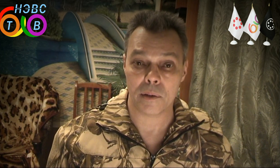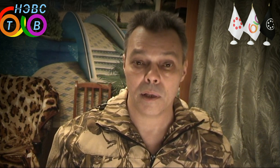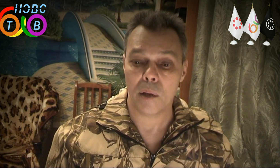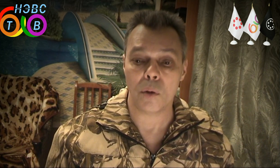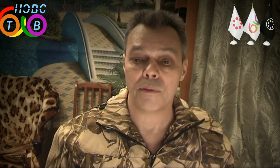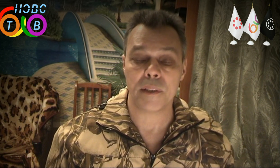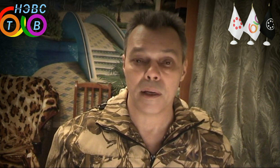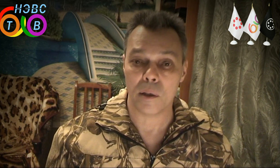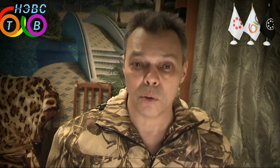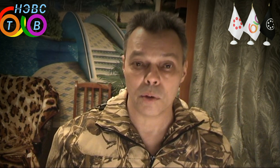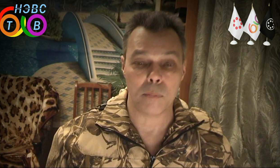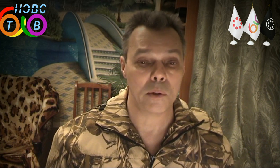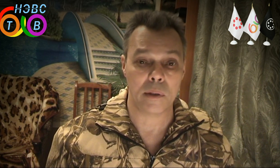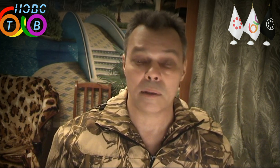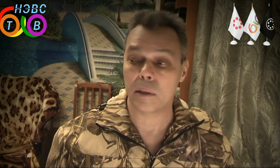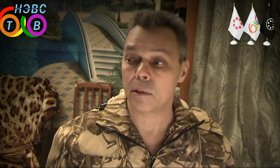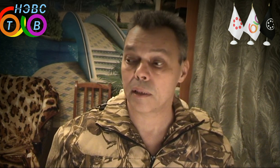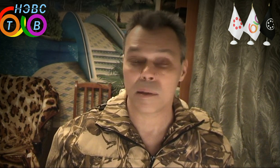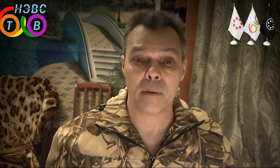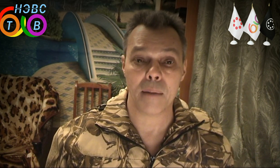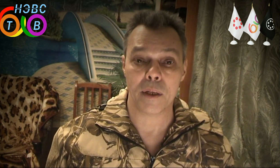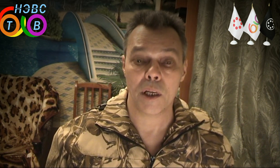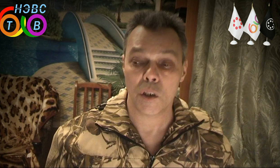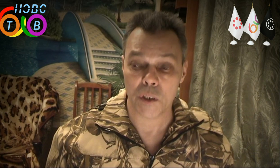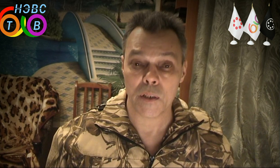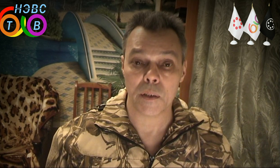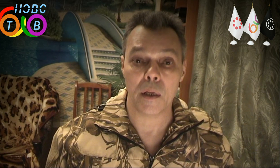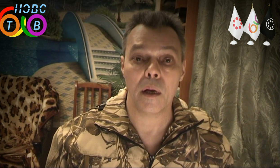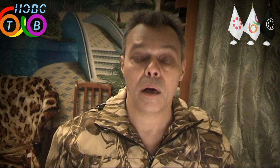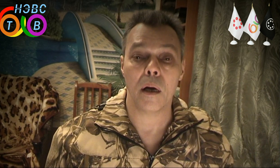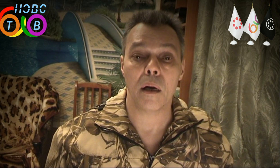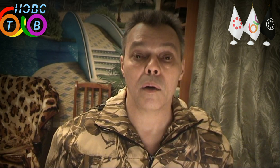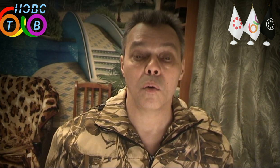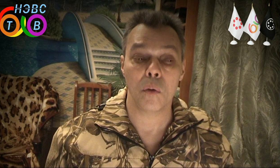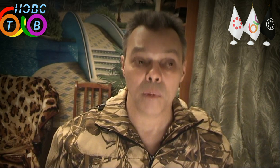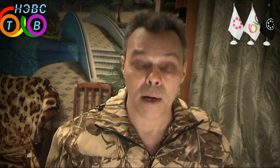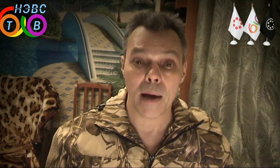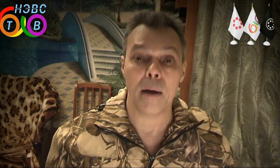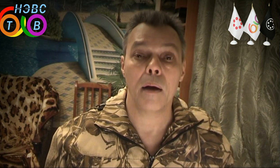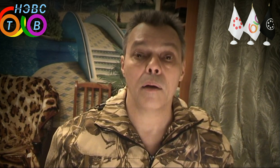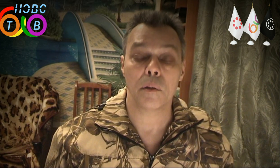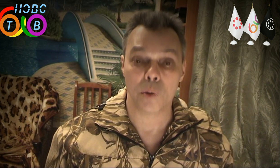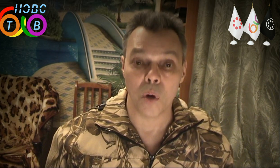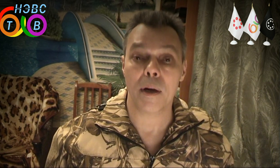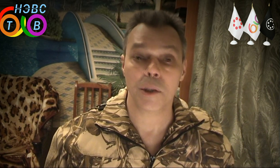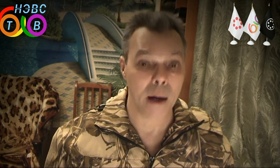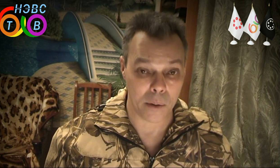есть. Но не все люди после так называемой жизни, умирая, снова